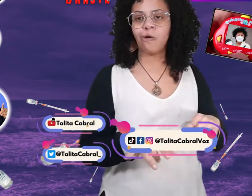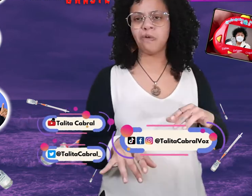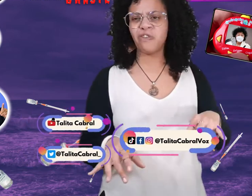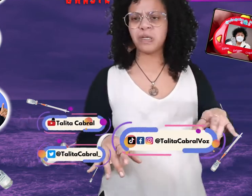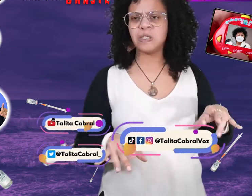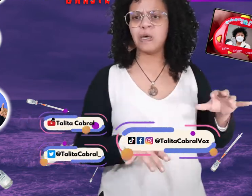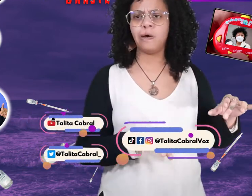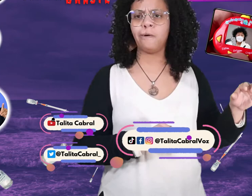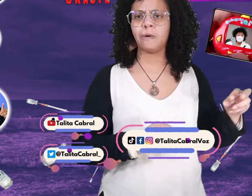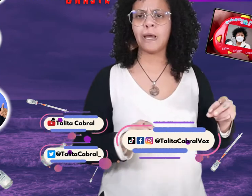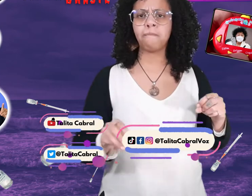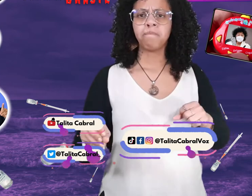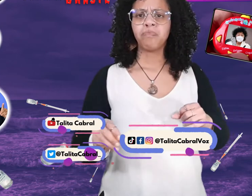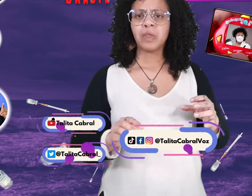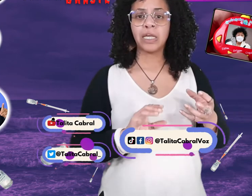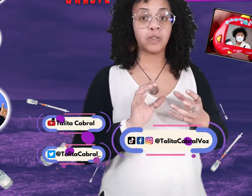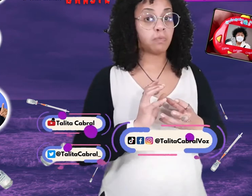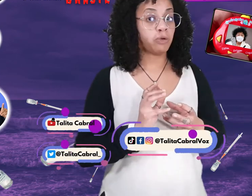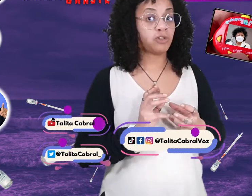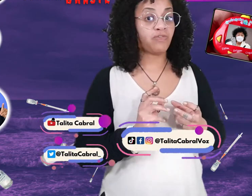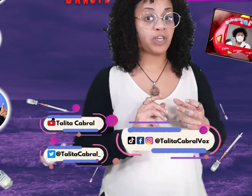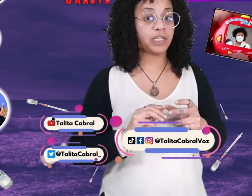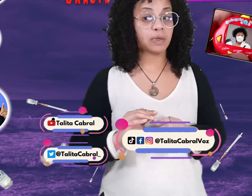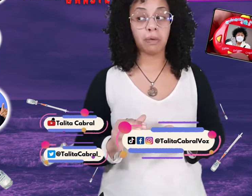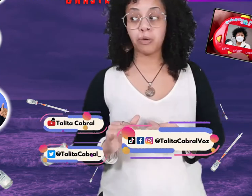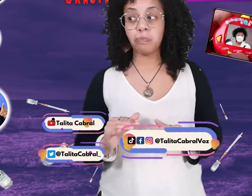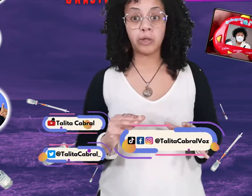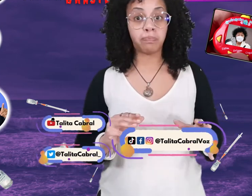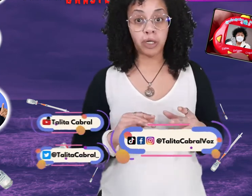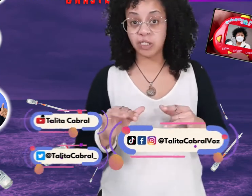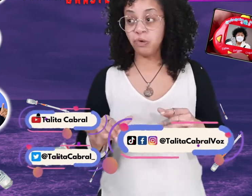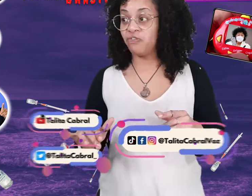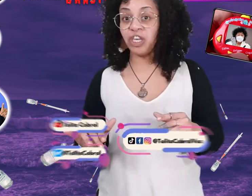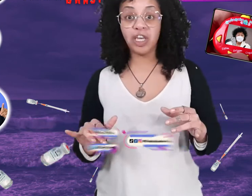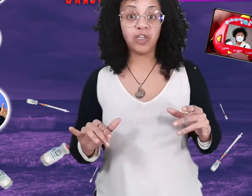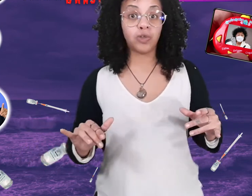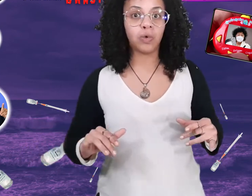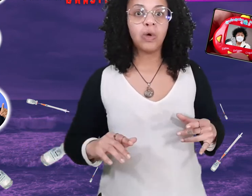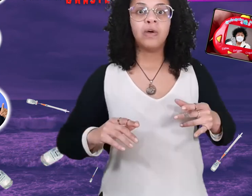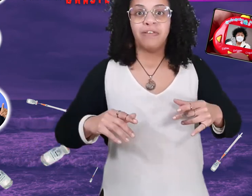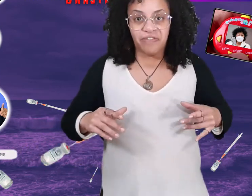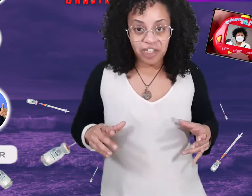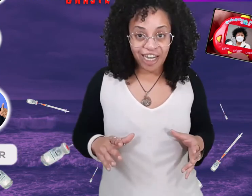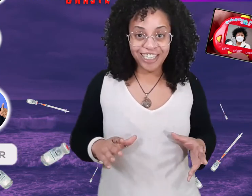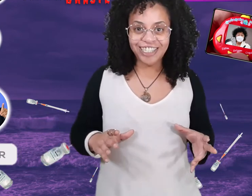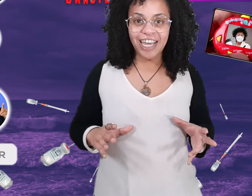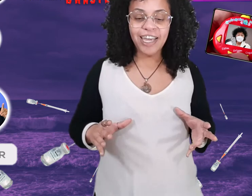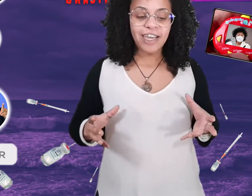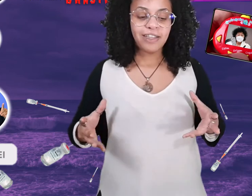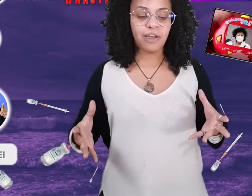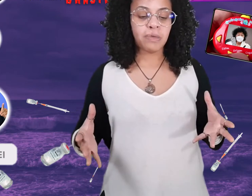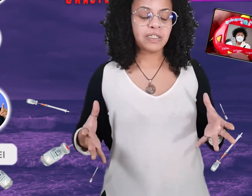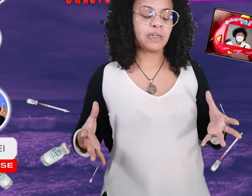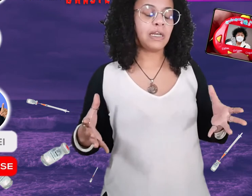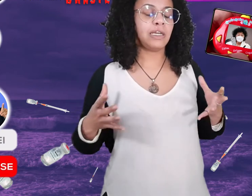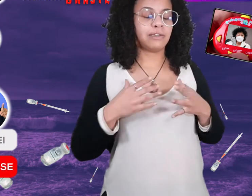alguma informação, né? Às vezes um ponto de vista pra pôr no próximo vídeo. Falecer, tem uma cena linda